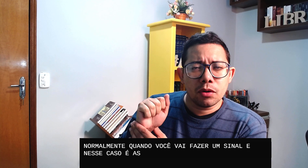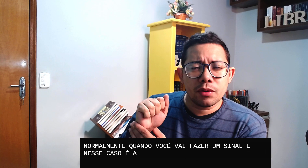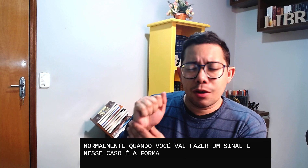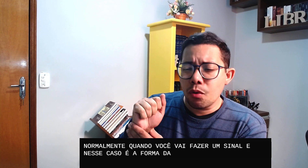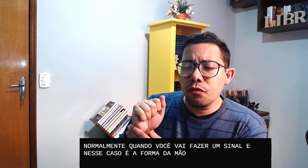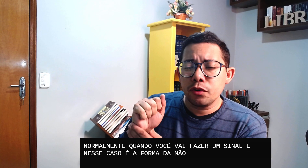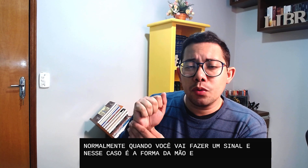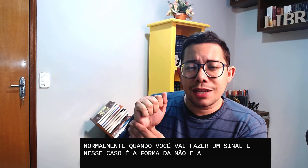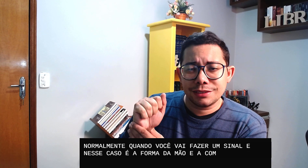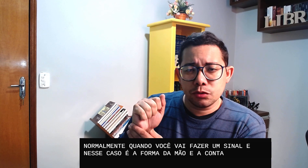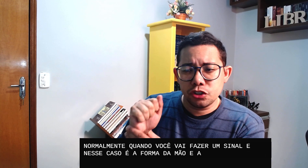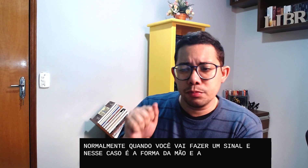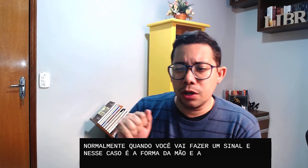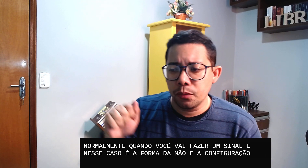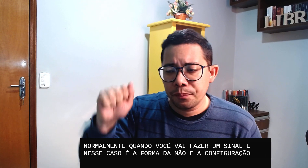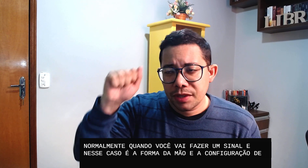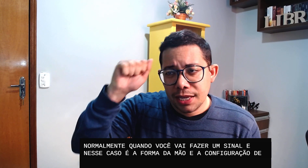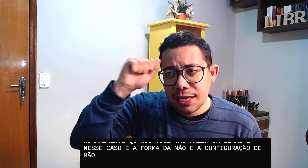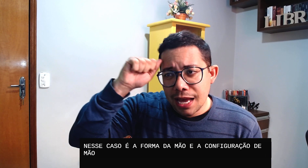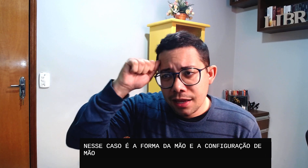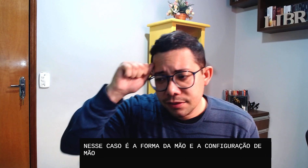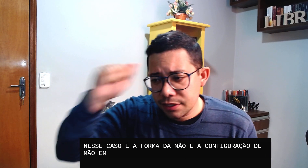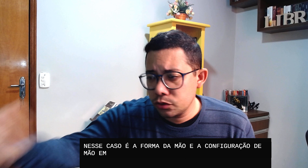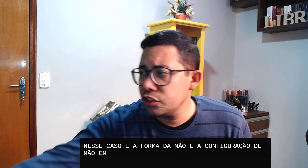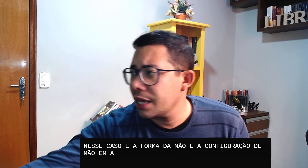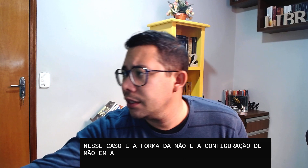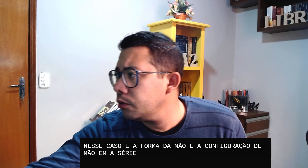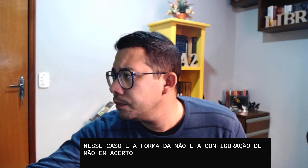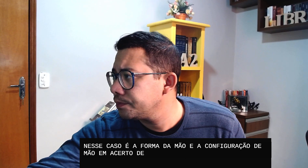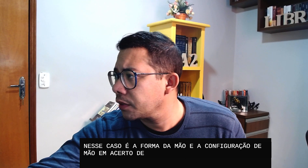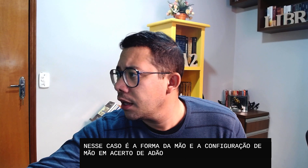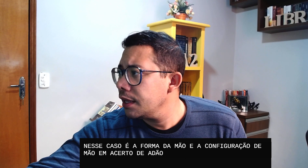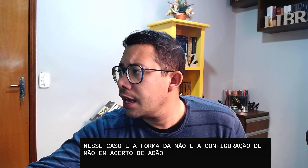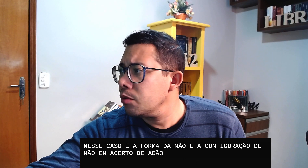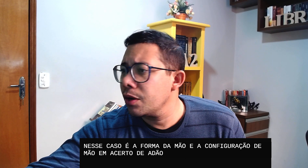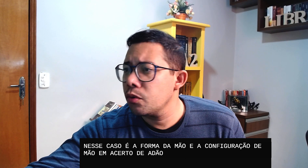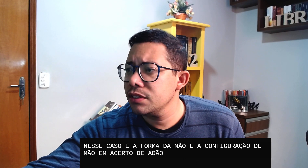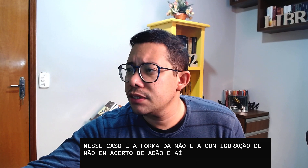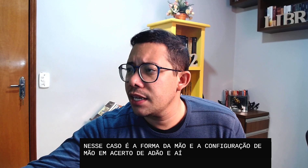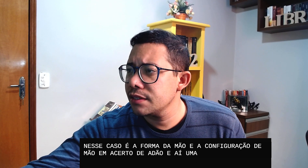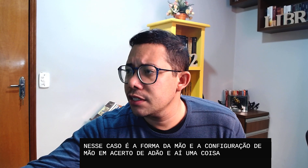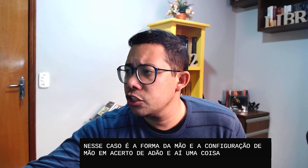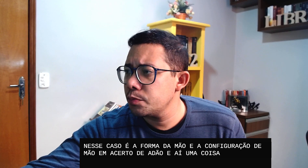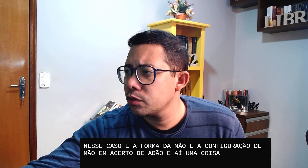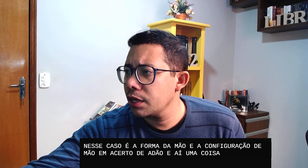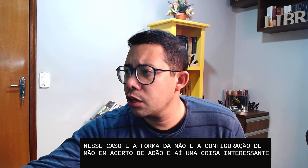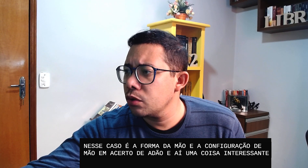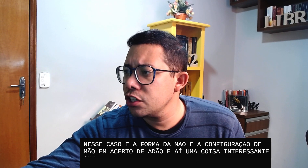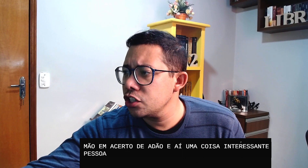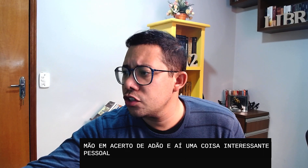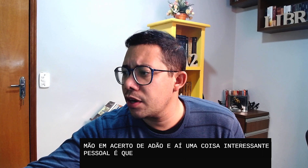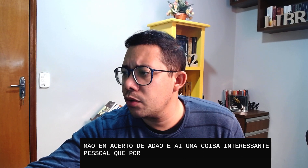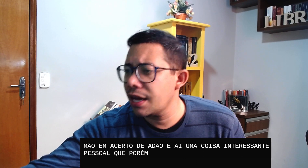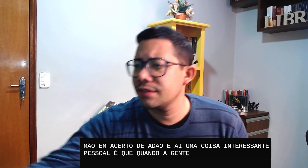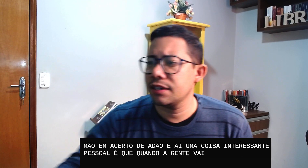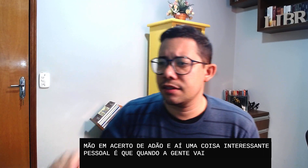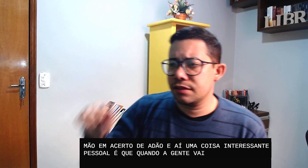né? A configuração de mão em A, certo? De Adão. E aí uma coisa interessante, pessoal, é que quando a gente vai olhar essa questão,